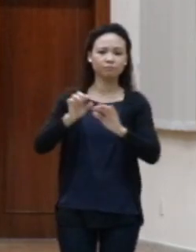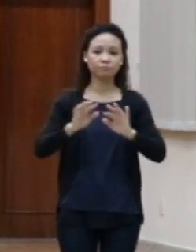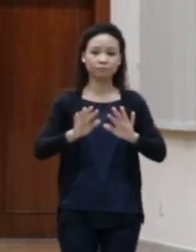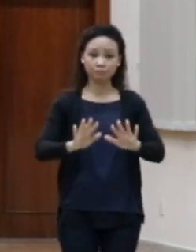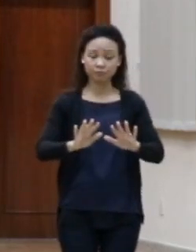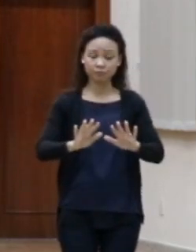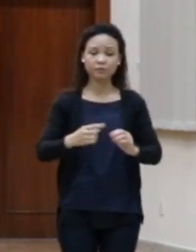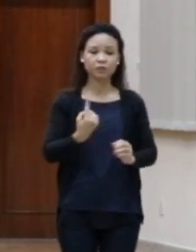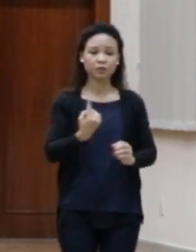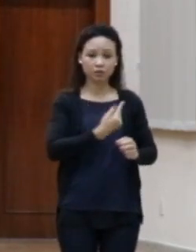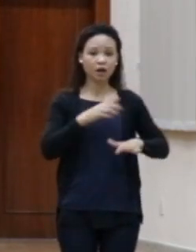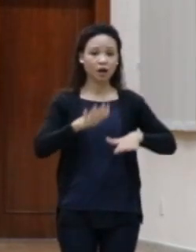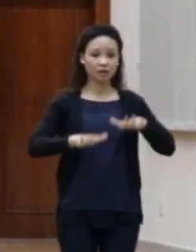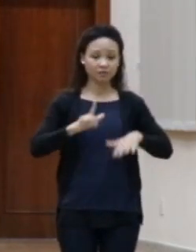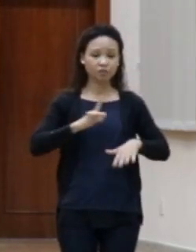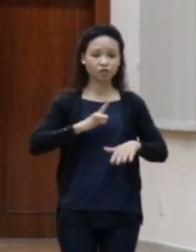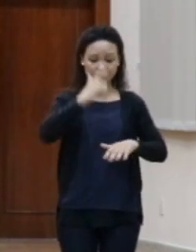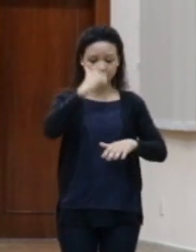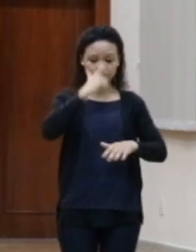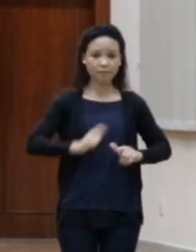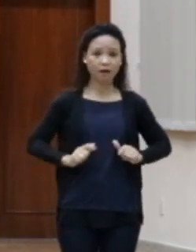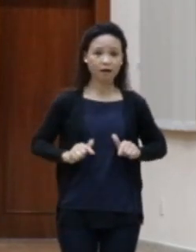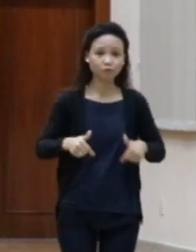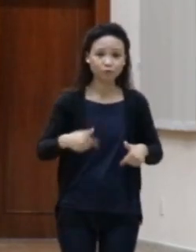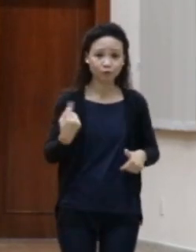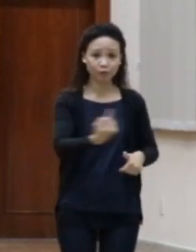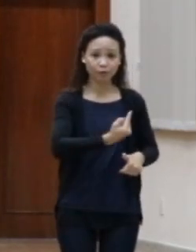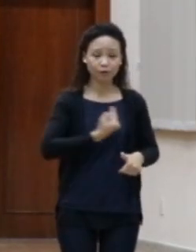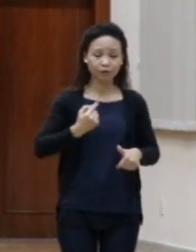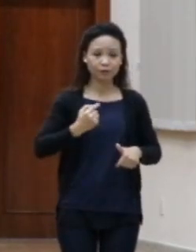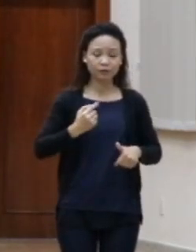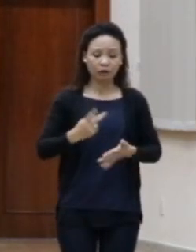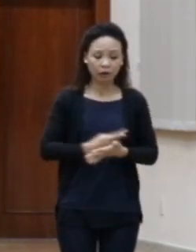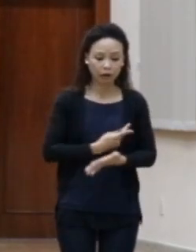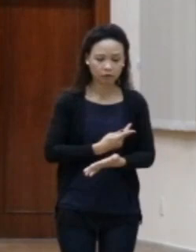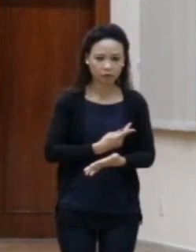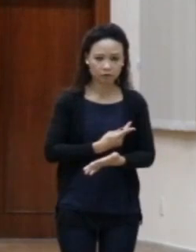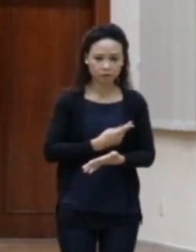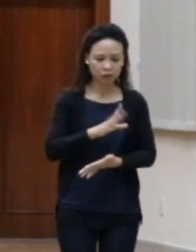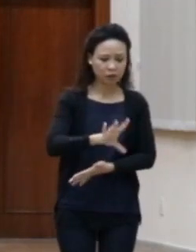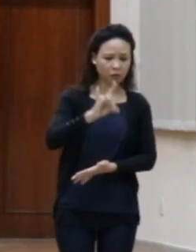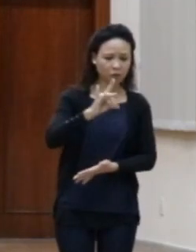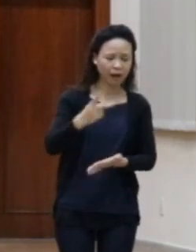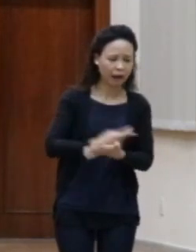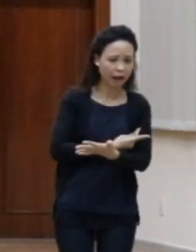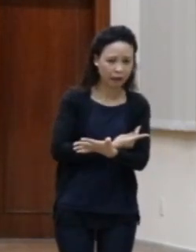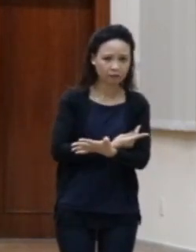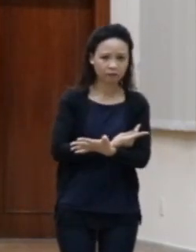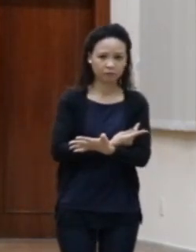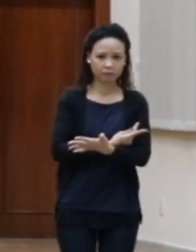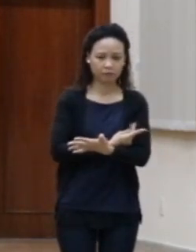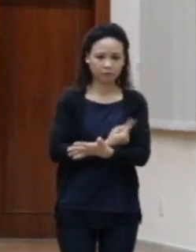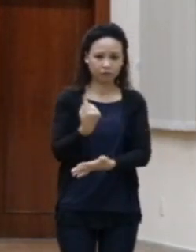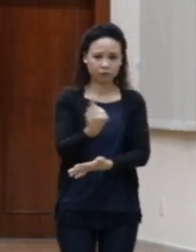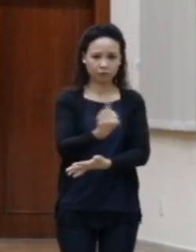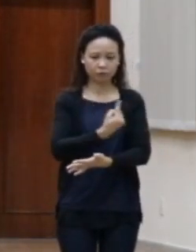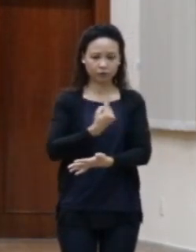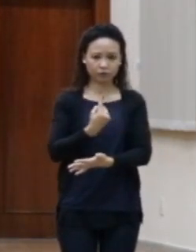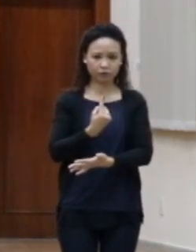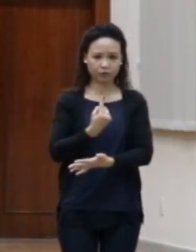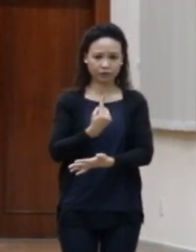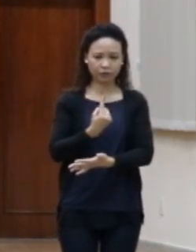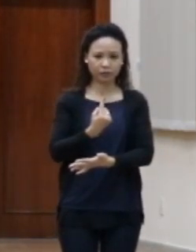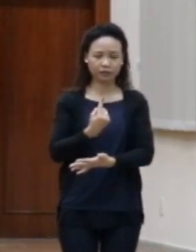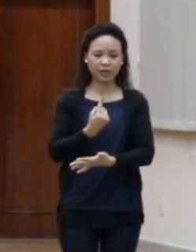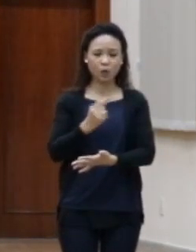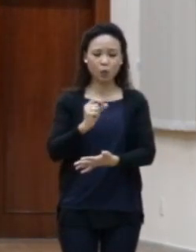atitudes, que às vezes levam a erros, que levam a escolhas erradas, que levam a culpas que nós tomamos e que nos prejudicam,